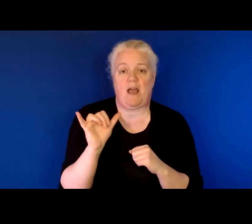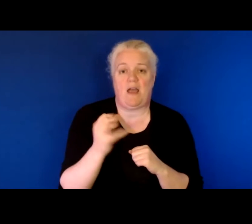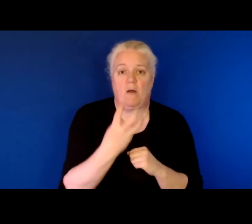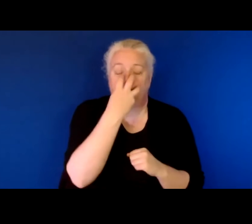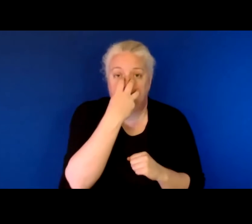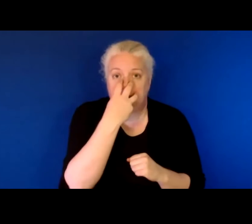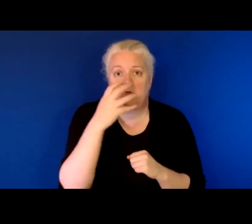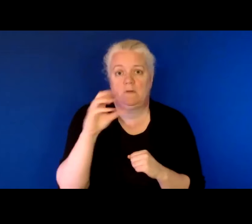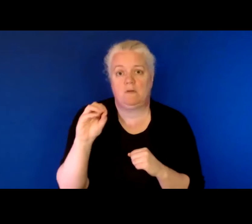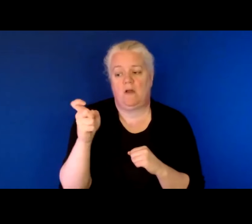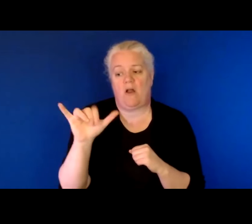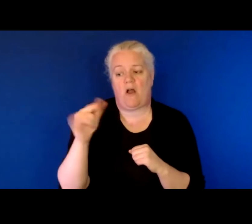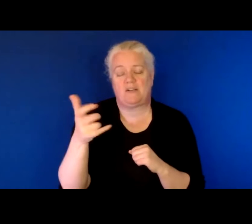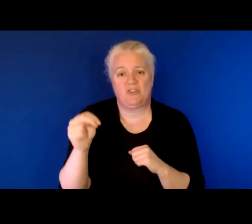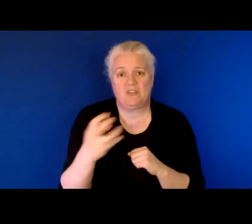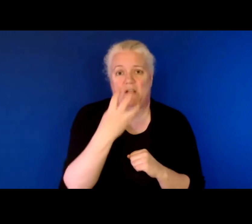以是